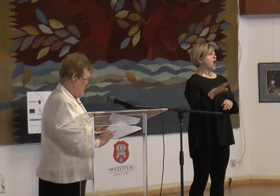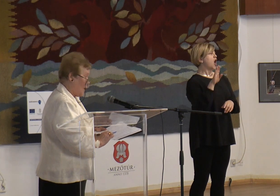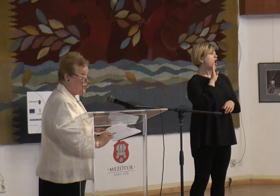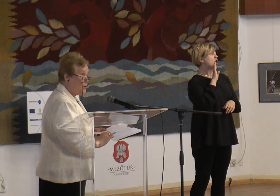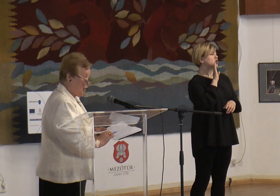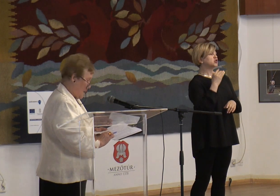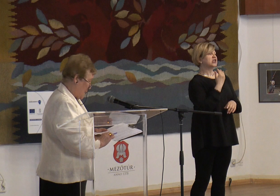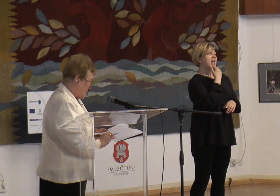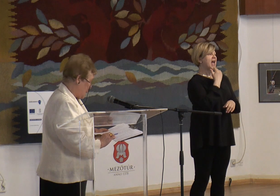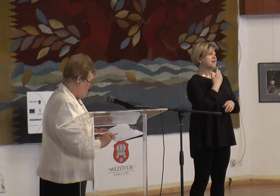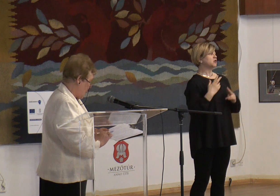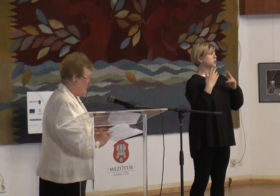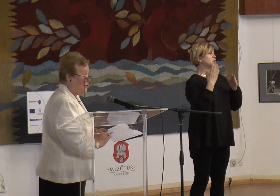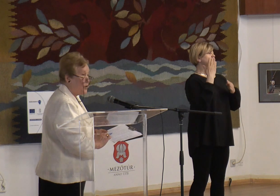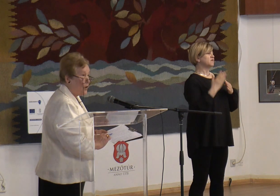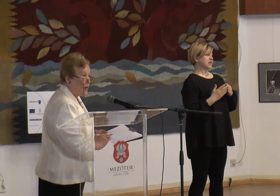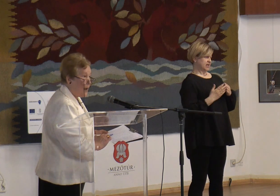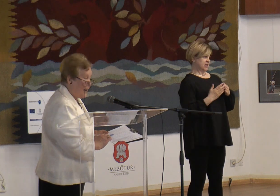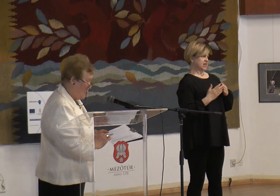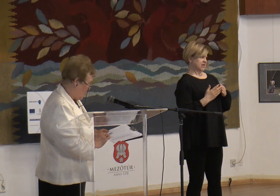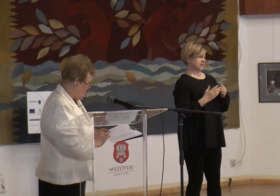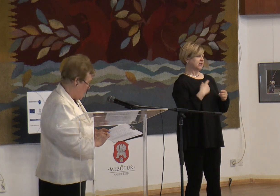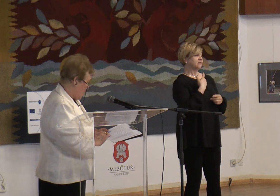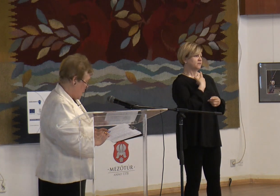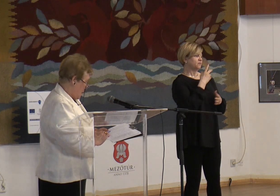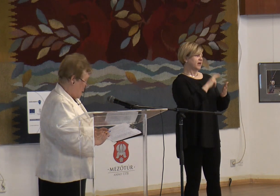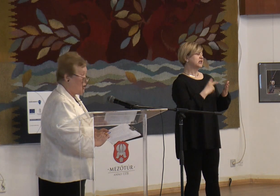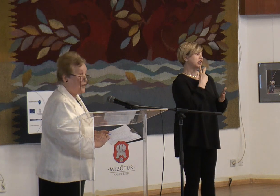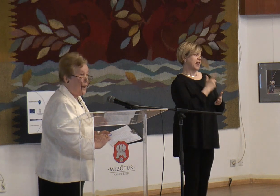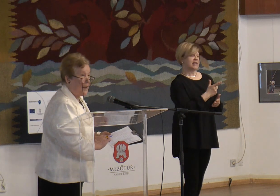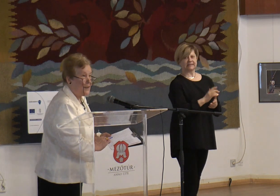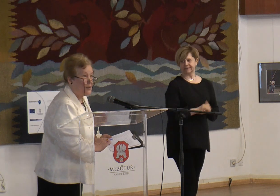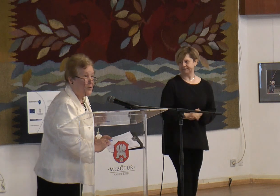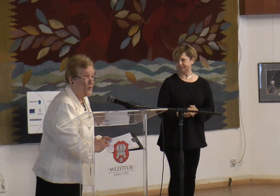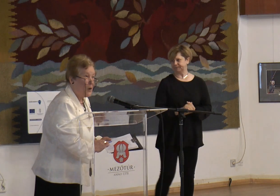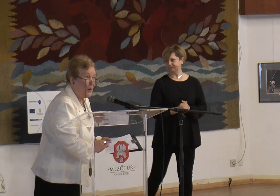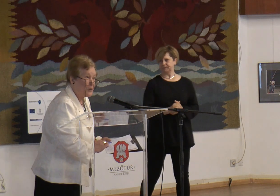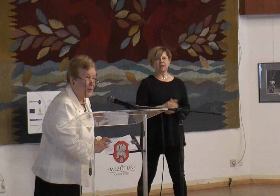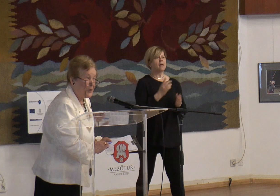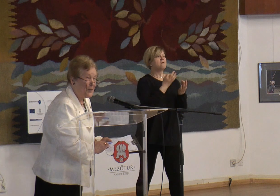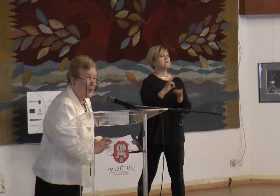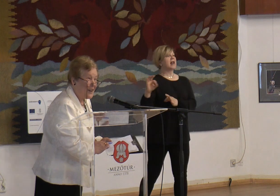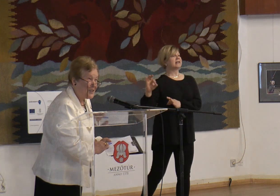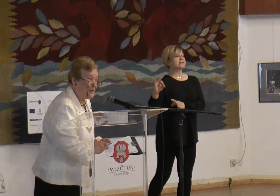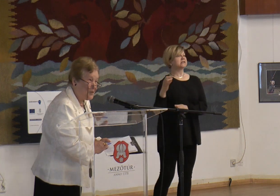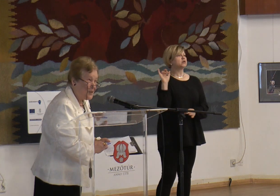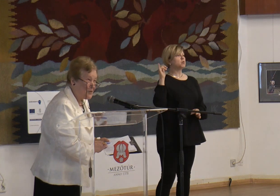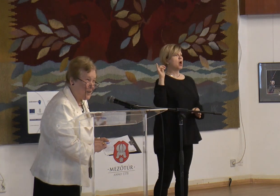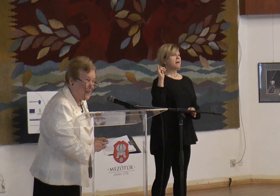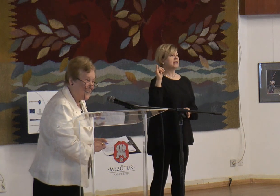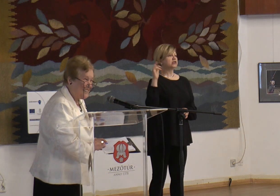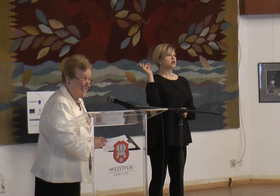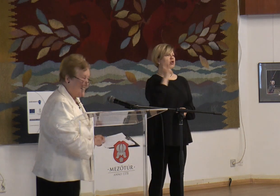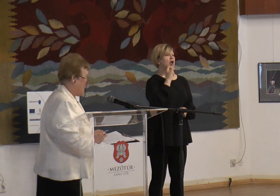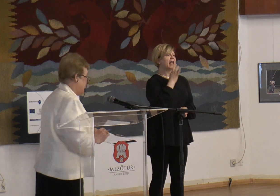Ervin az Út végén című verset fogja elmondani, és felkészül Budapestről Takácsné Kölgyi